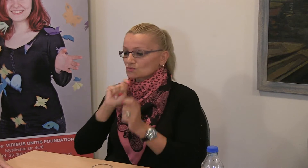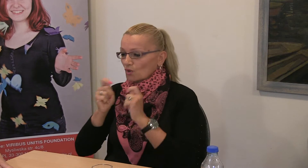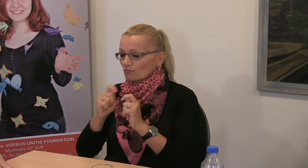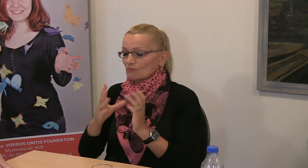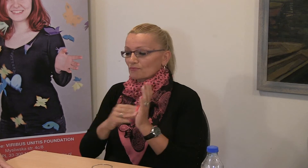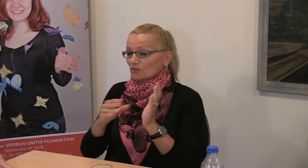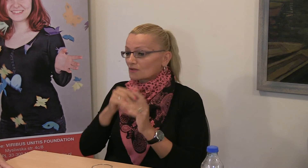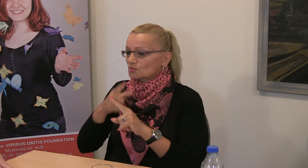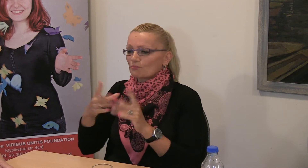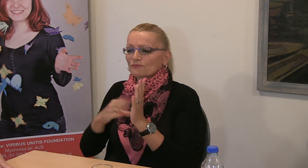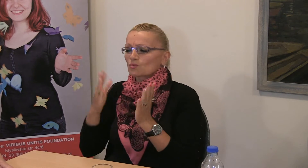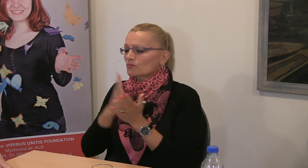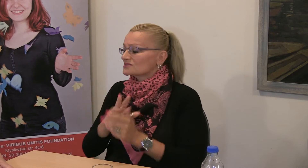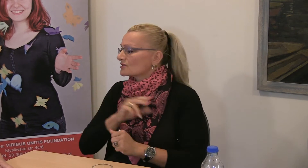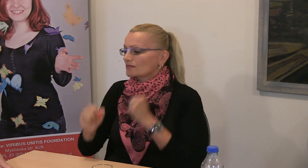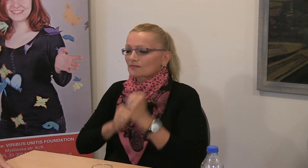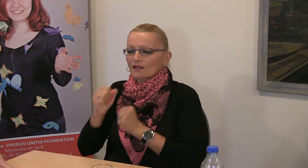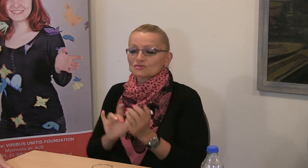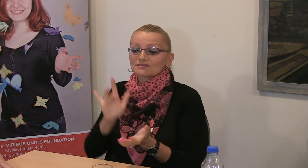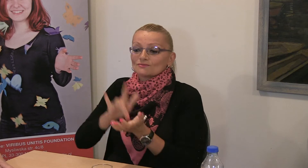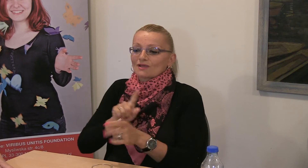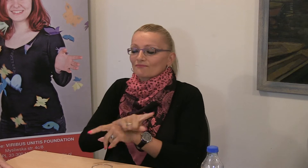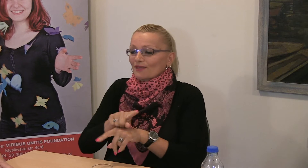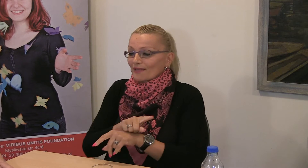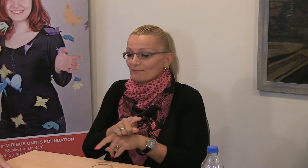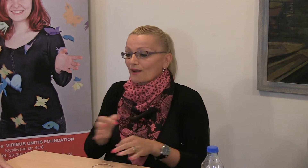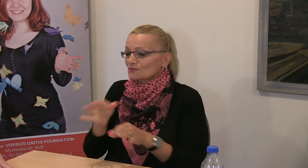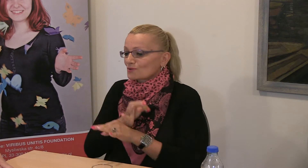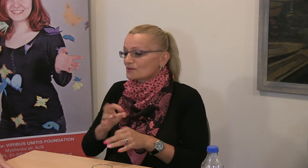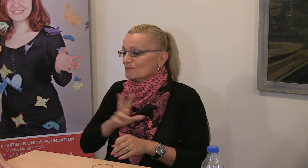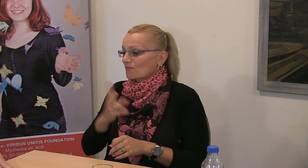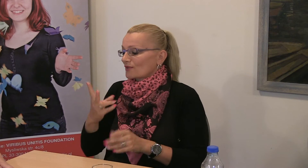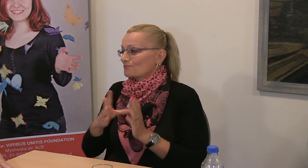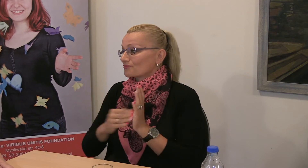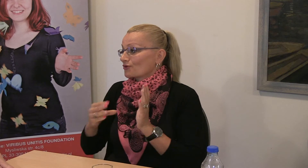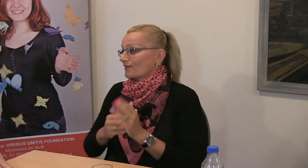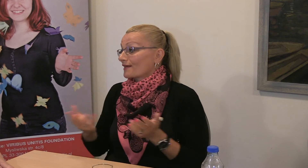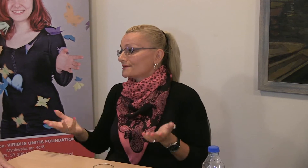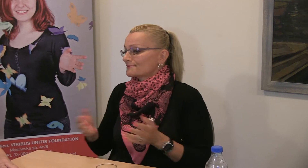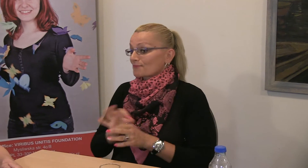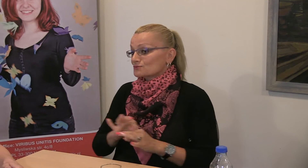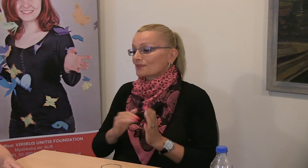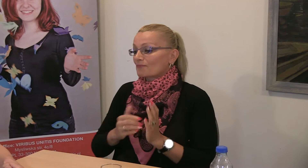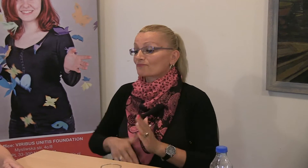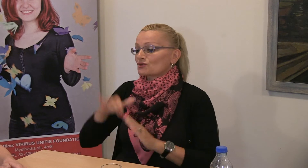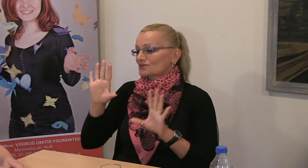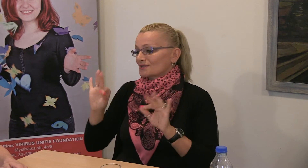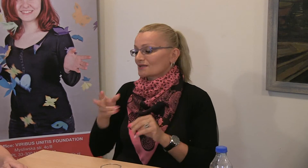rada, pa se sa sekretarom dogovaraju da sekretar ode sa njima, pošto tumači su zauzeti, mali je broj